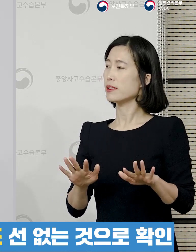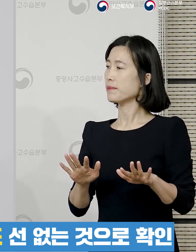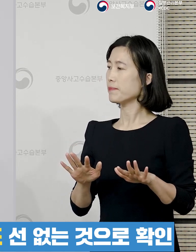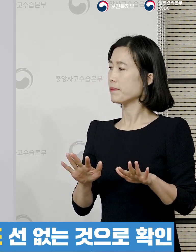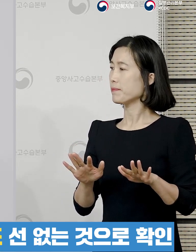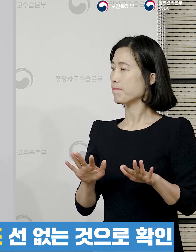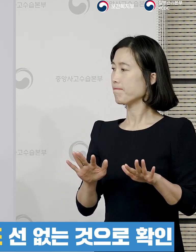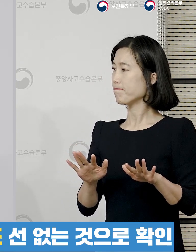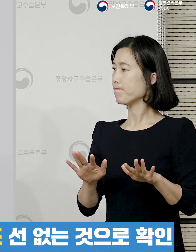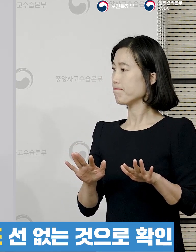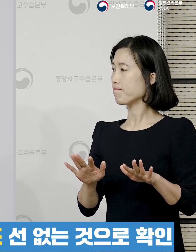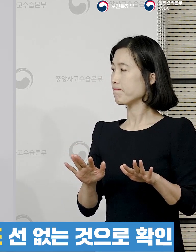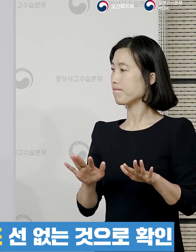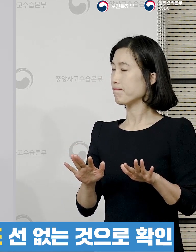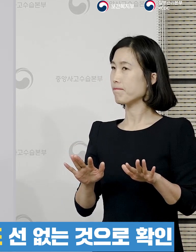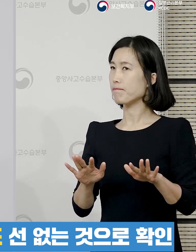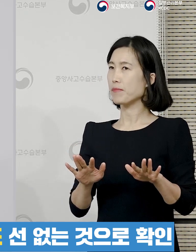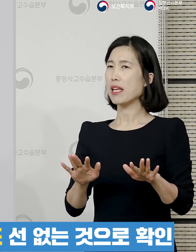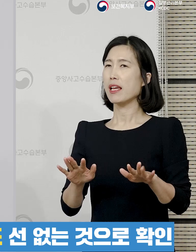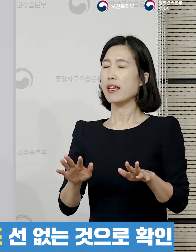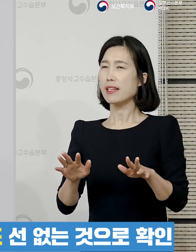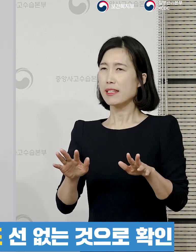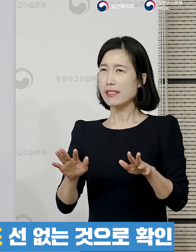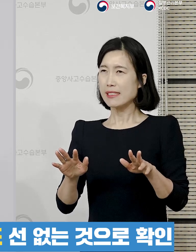크루즈와 관련해서는